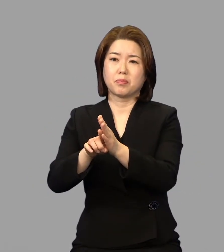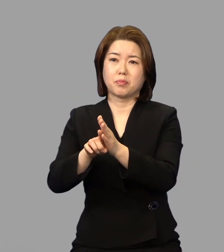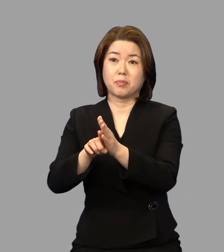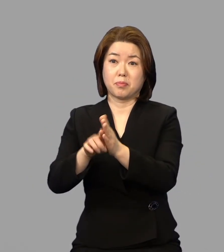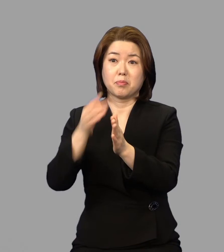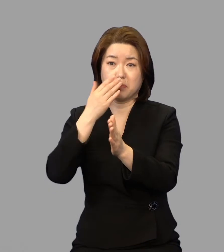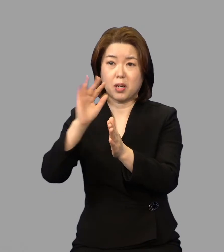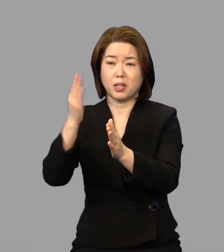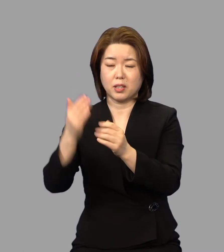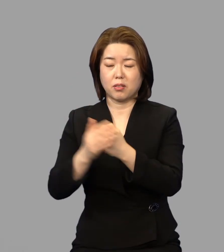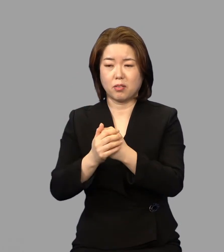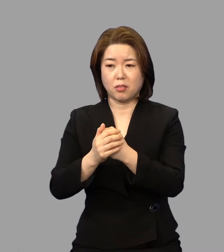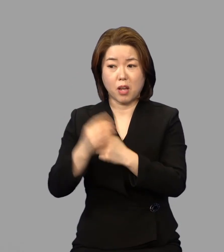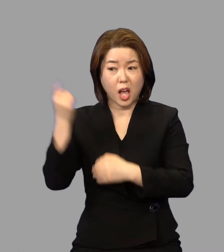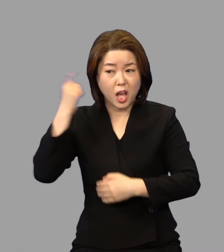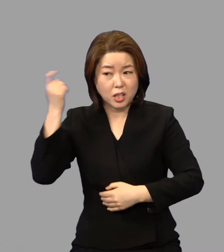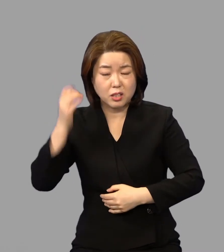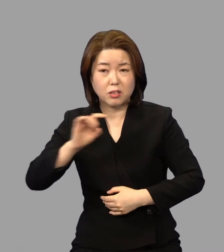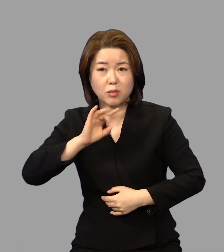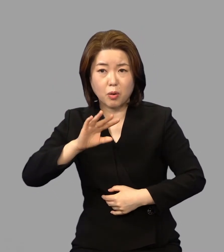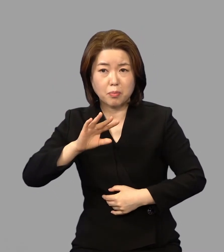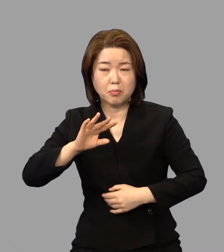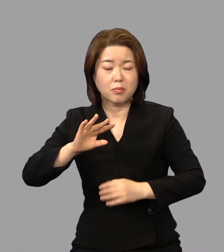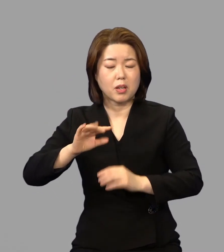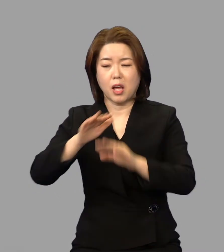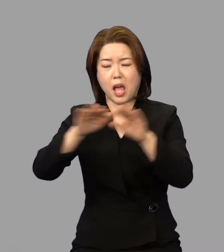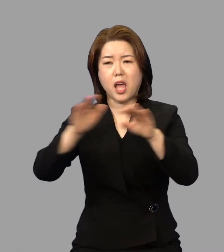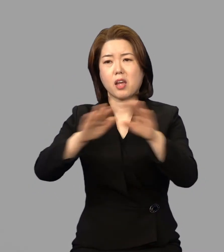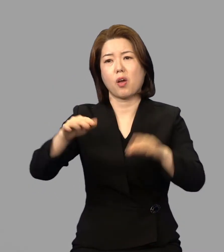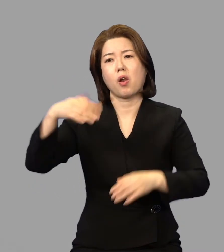그렇다고 들어서 아는 것만 가지고는 해결이 안 된다니까요.